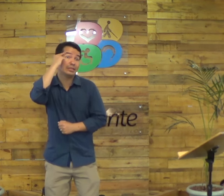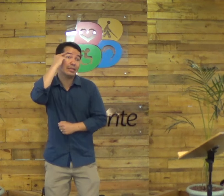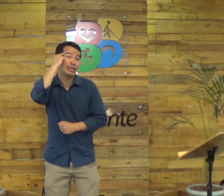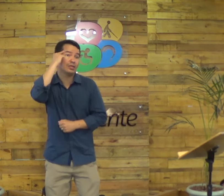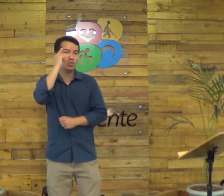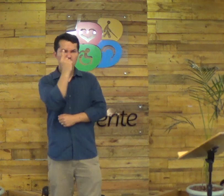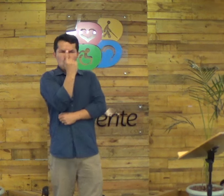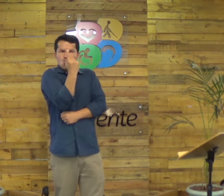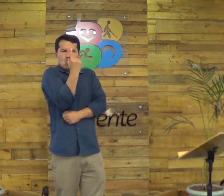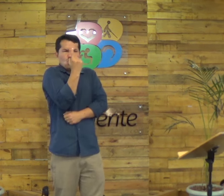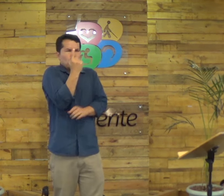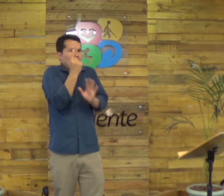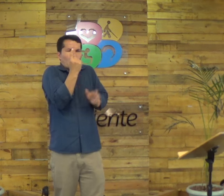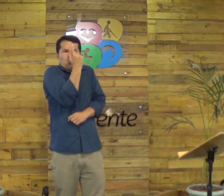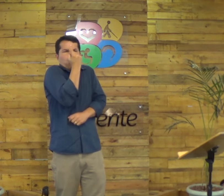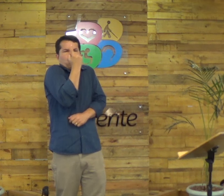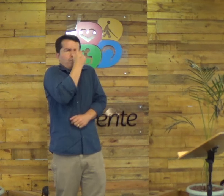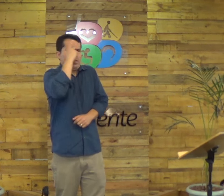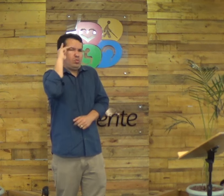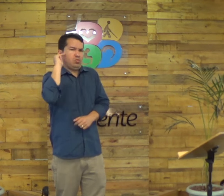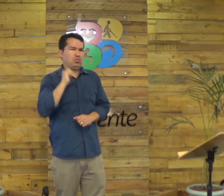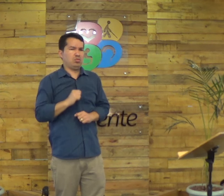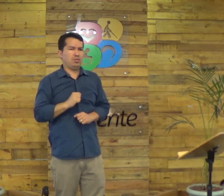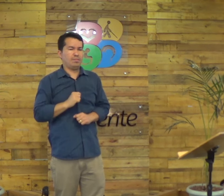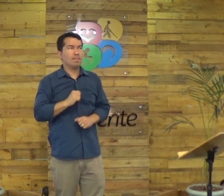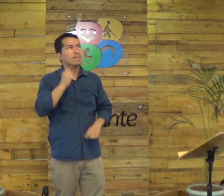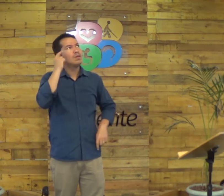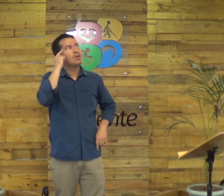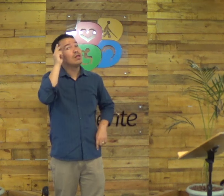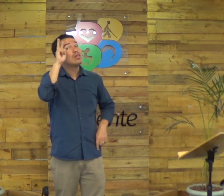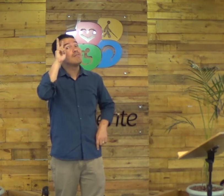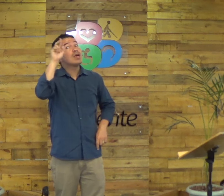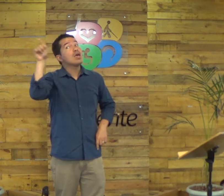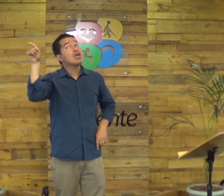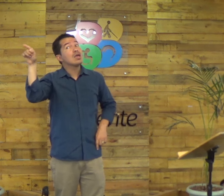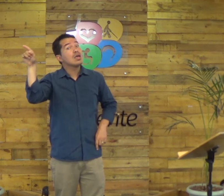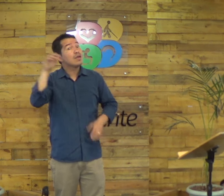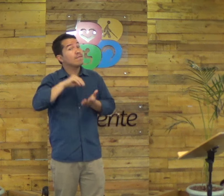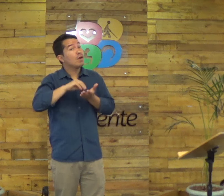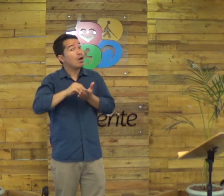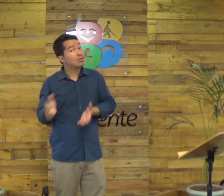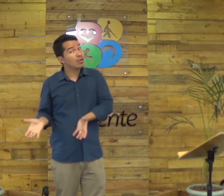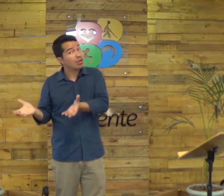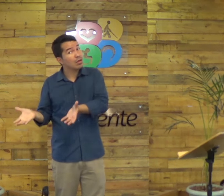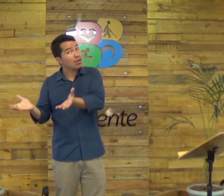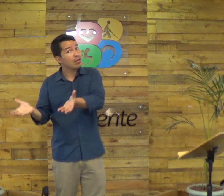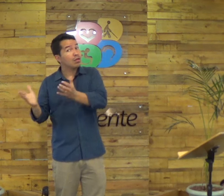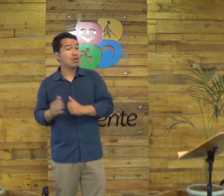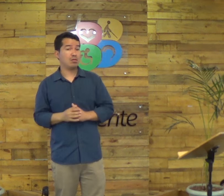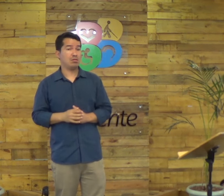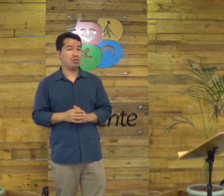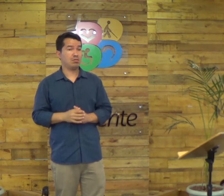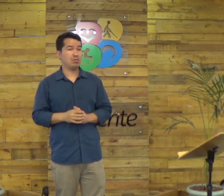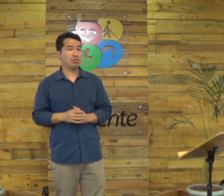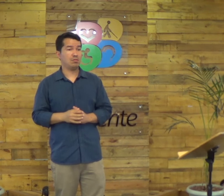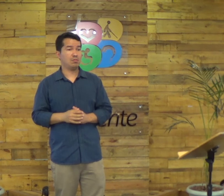você, pode pensar em uma pessoa, só, só, ah, não, eu lembrei, eu quero uma pessoa lá, eu preciso de uma ajuda,